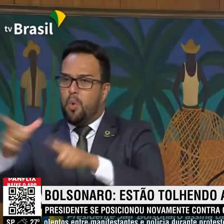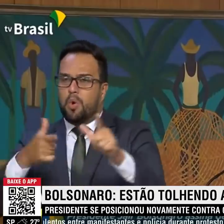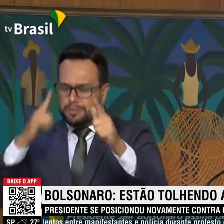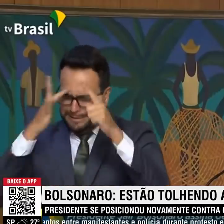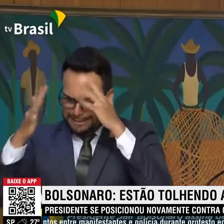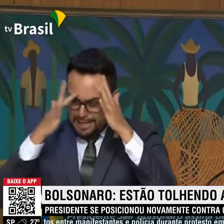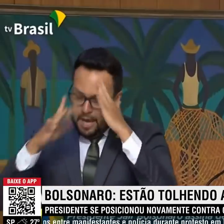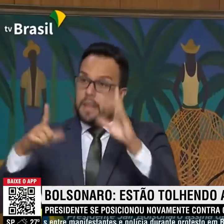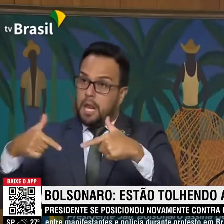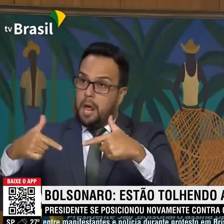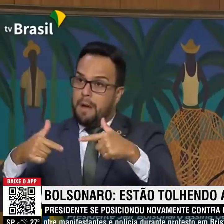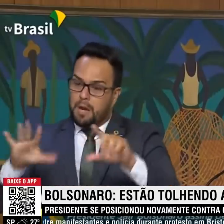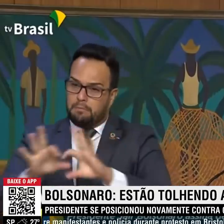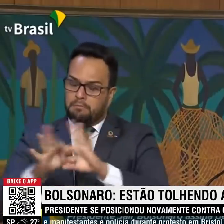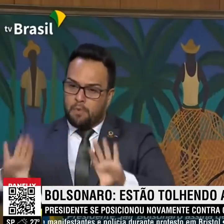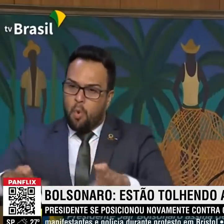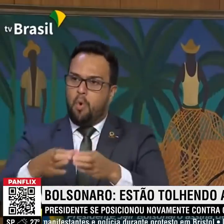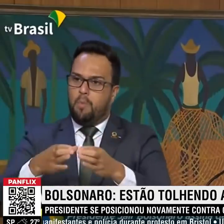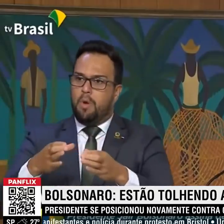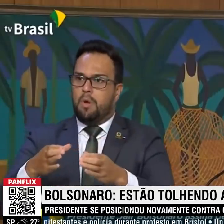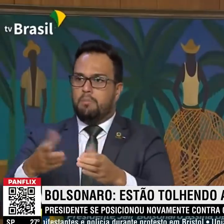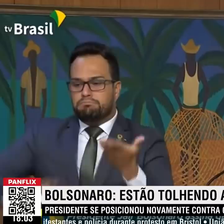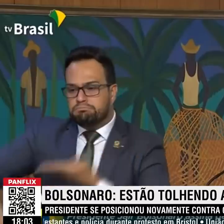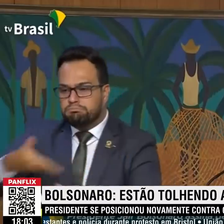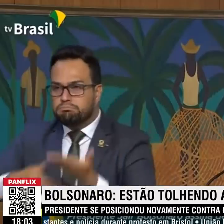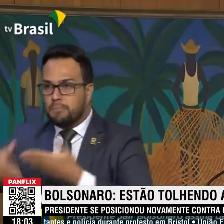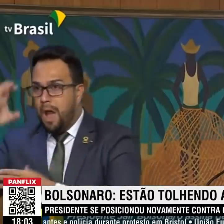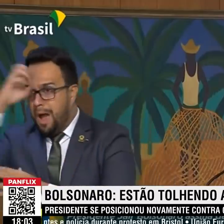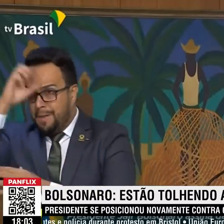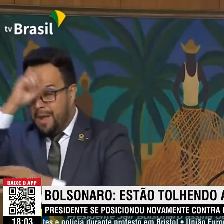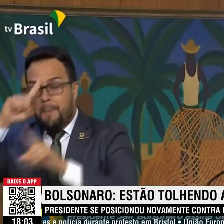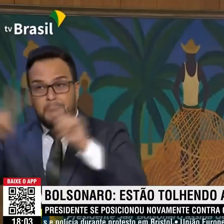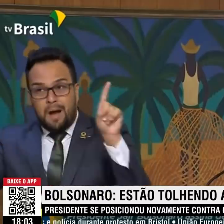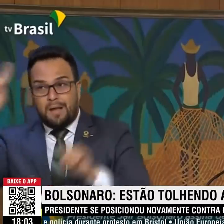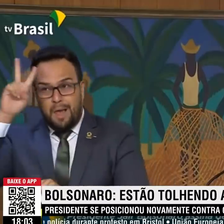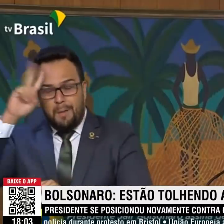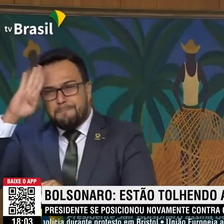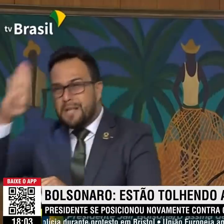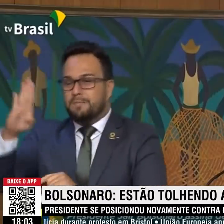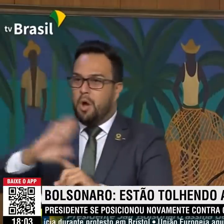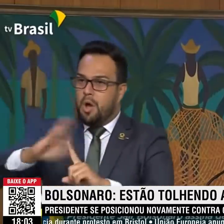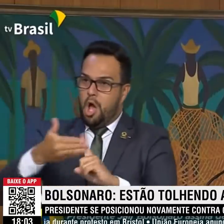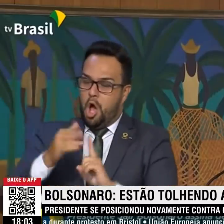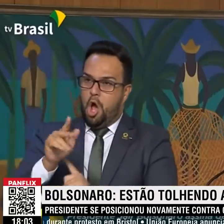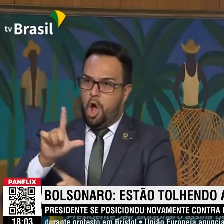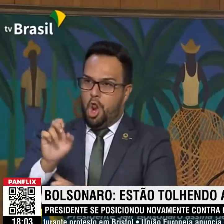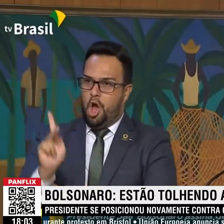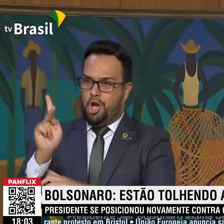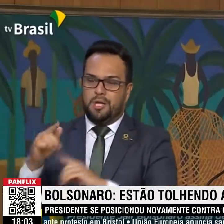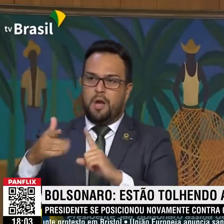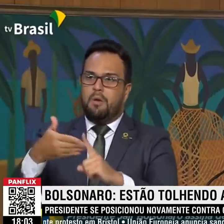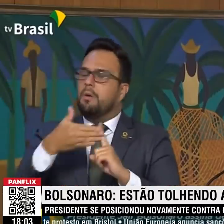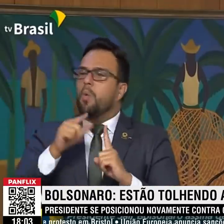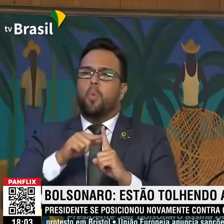Trabalhe em conjunto e aprenda uns com os outros é mas lembre-se knockdown tem apenas